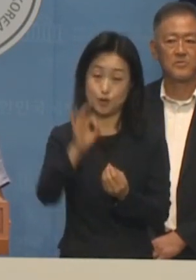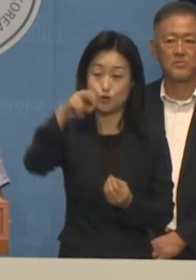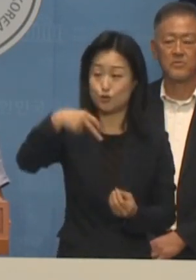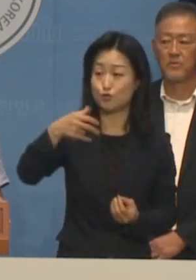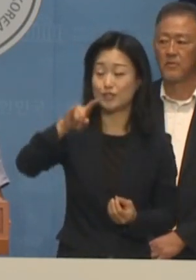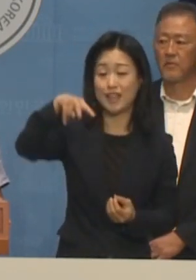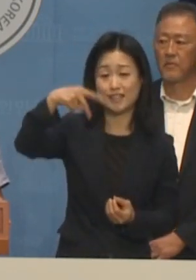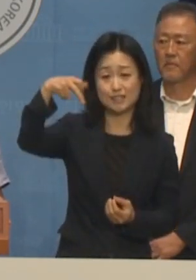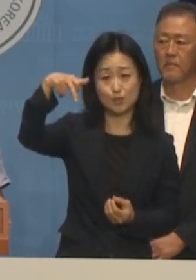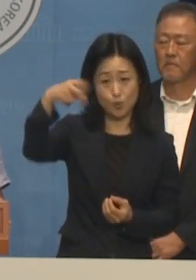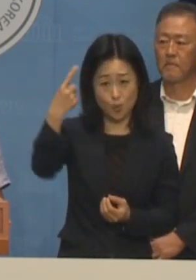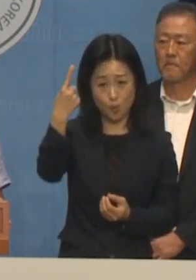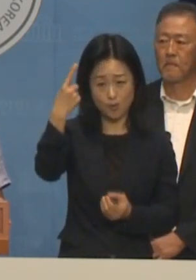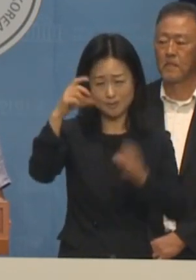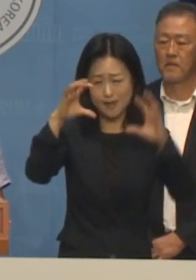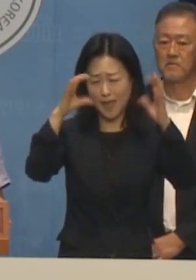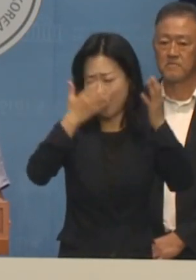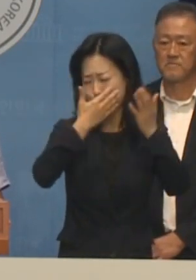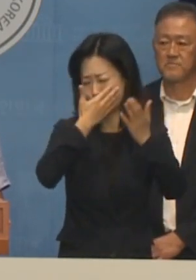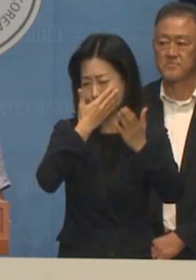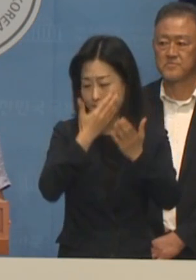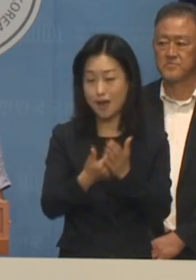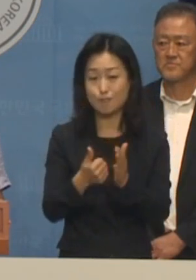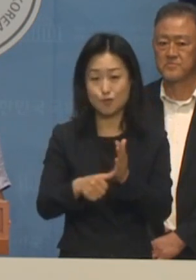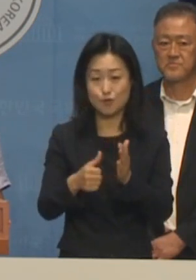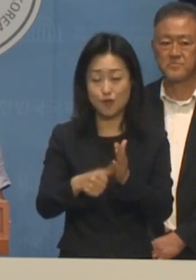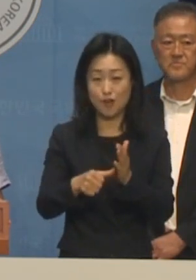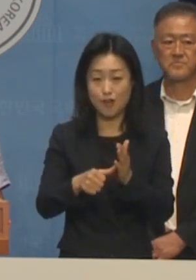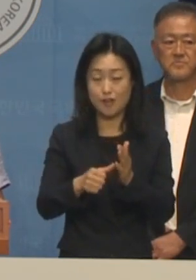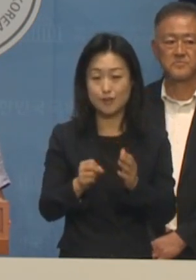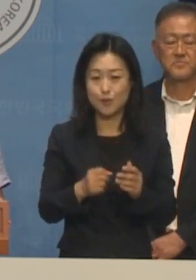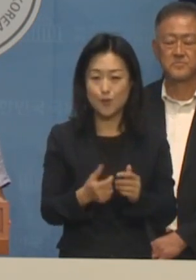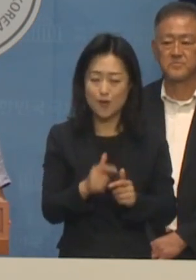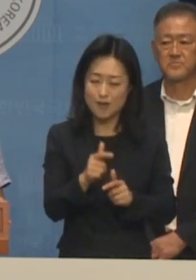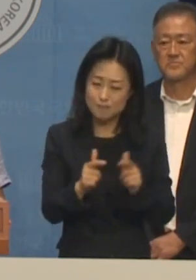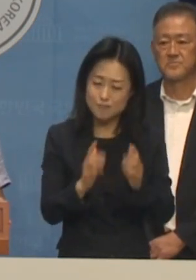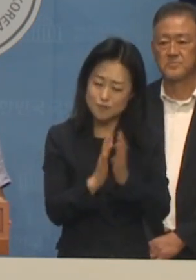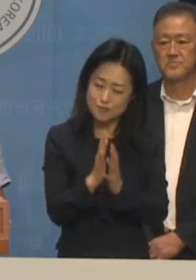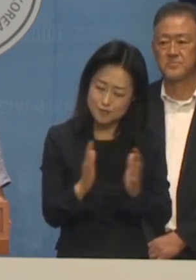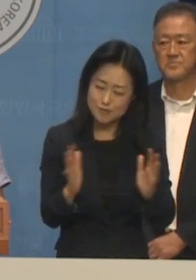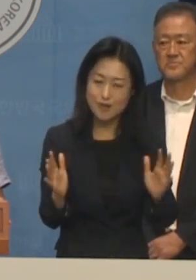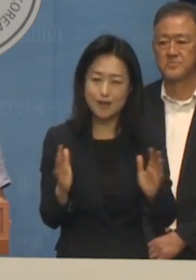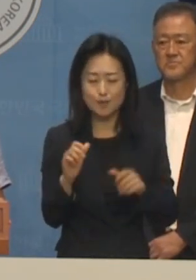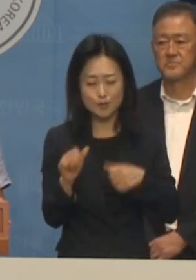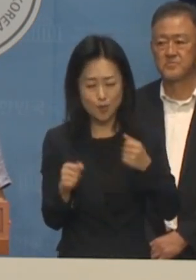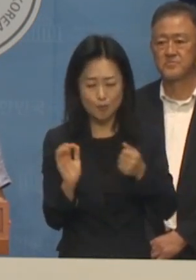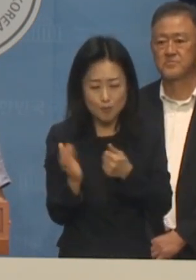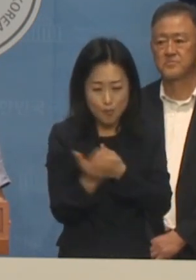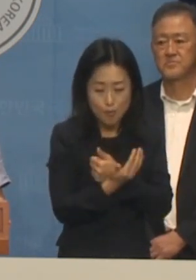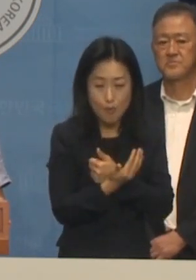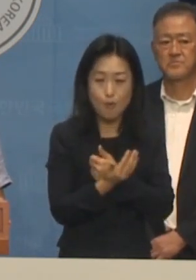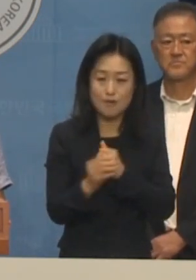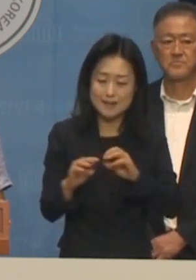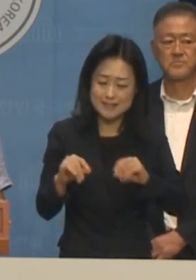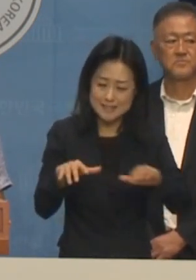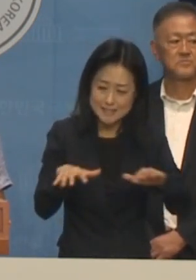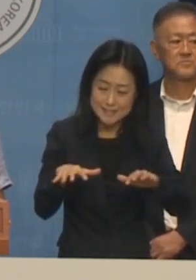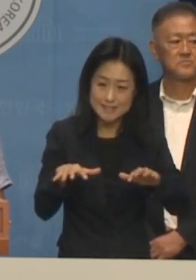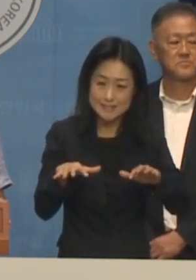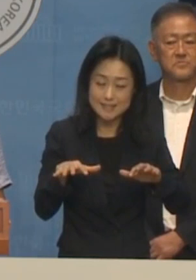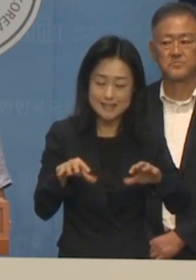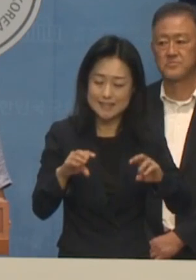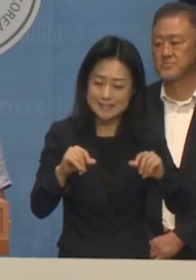유네스코의 세계 자연유산이고 생물권 보전지역이고 또 세계 지질공원으로도 지정되어